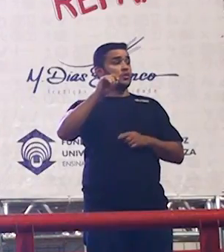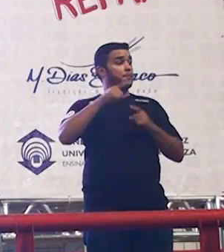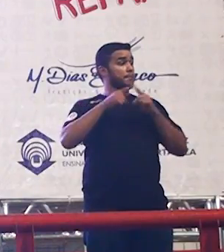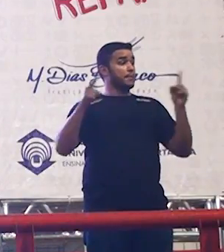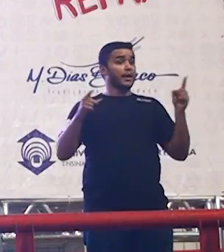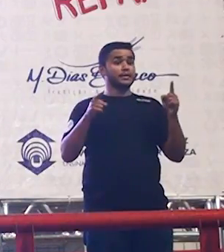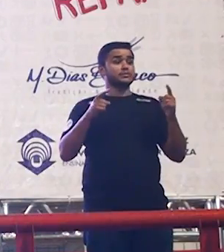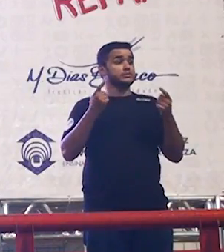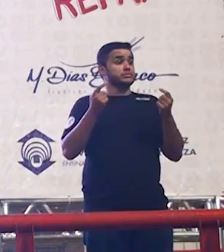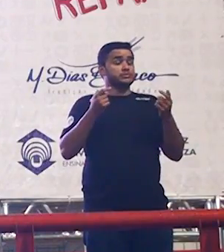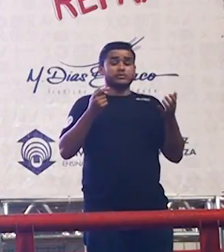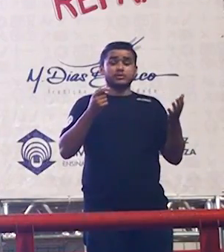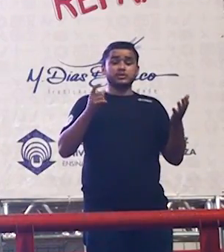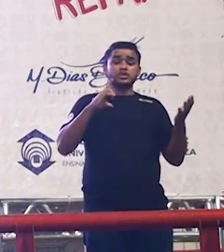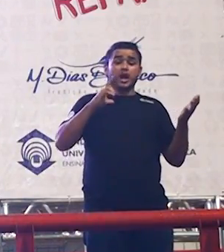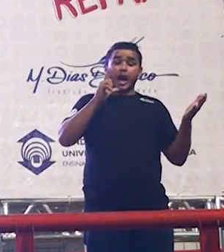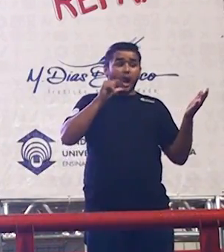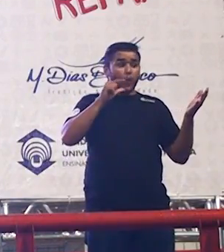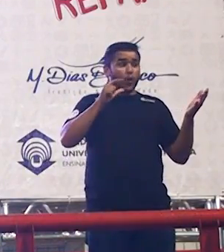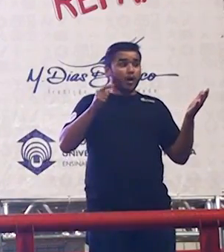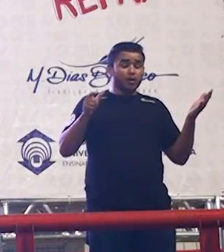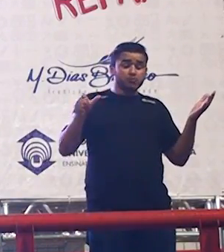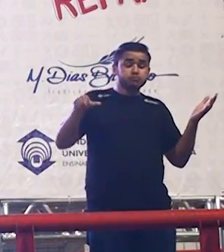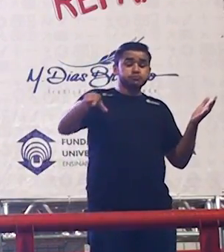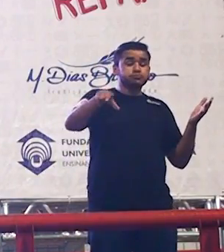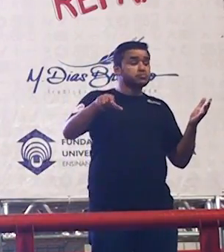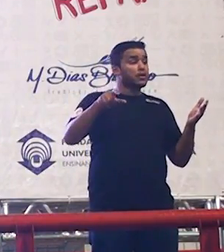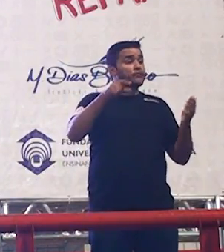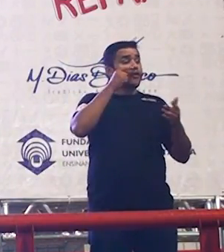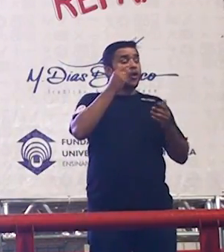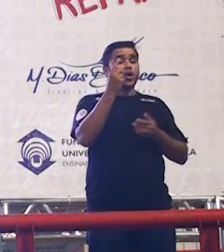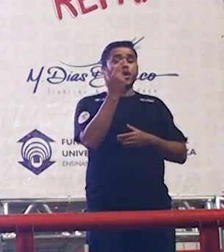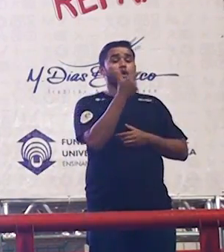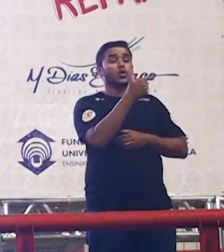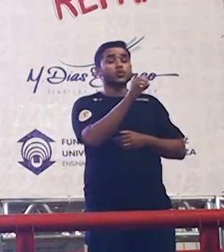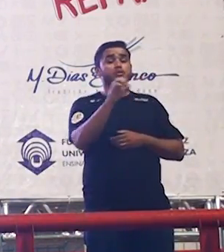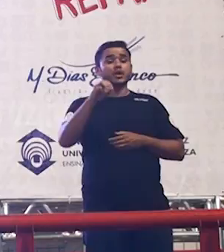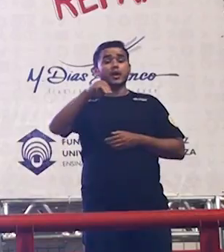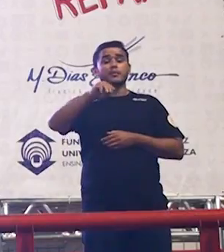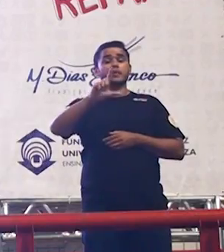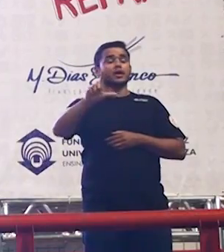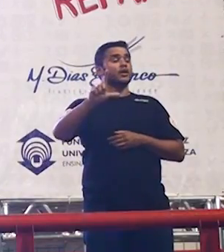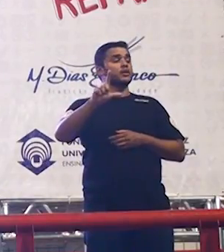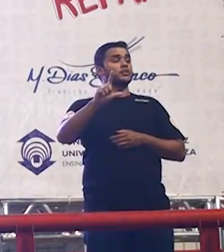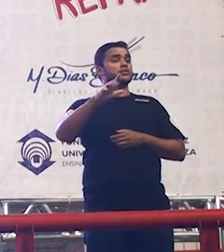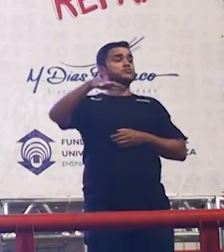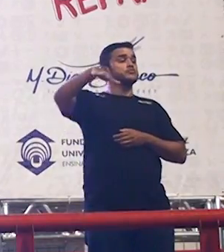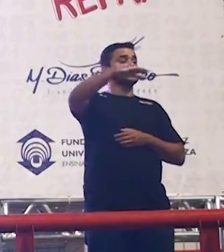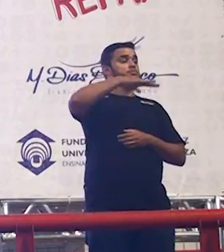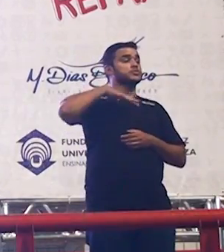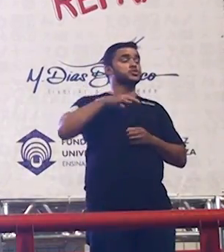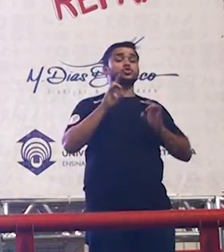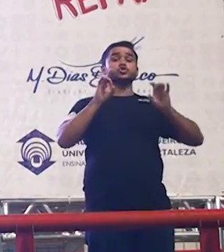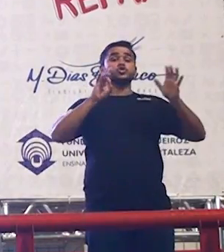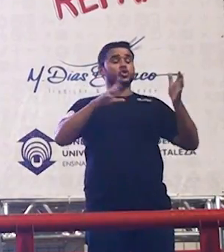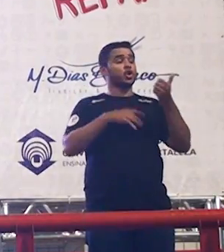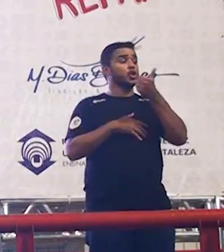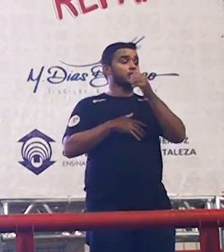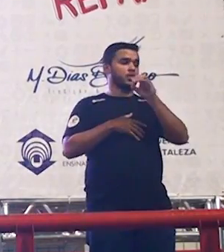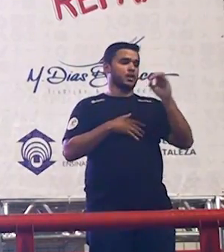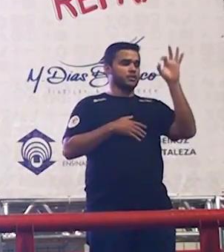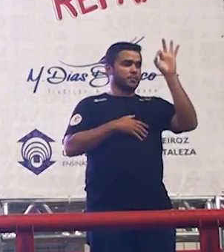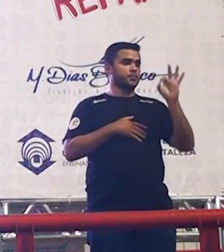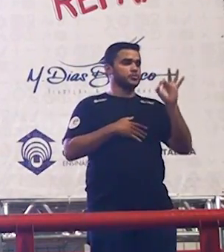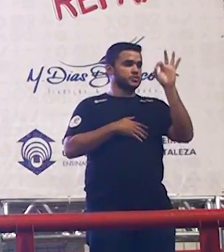ml. Quanto de água relativamente eu tenho nesse ambiente? 10% de